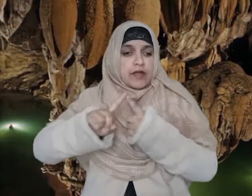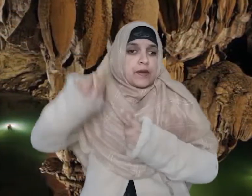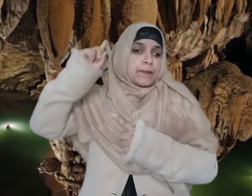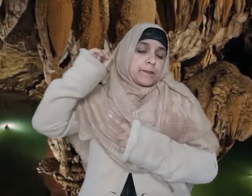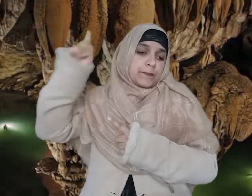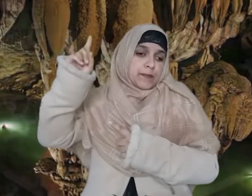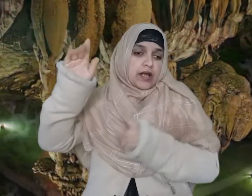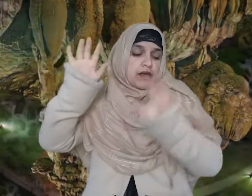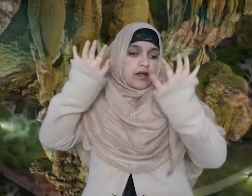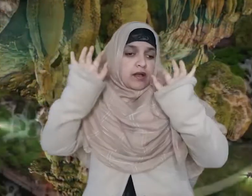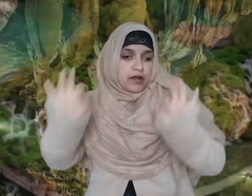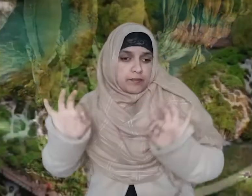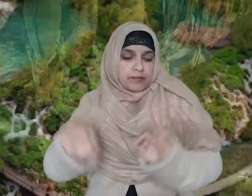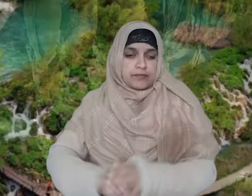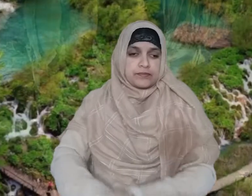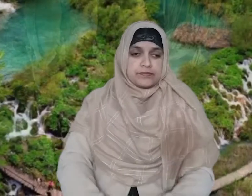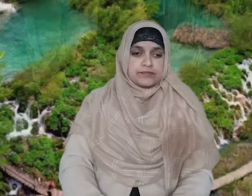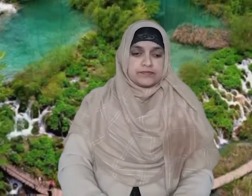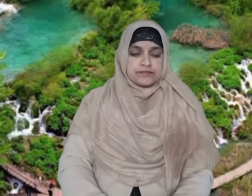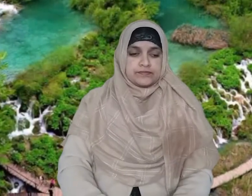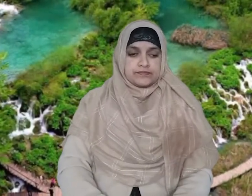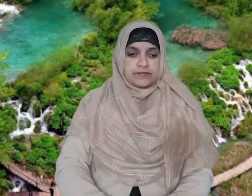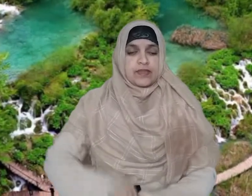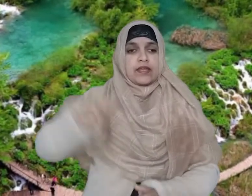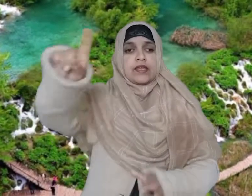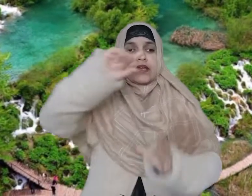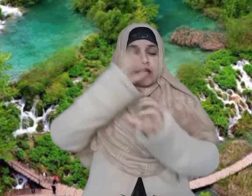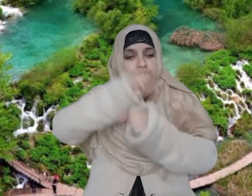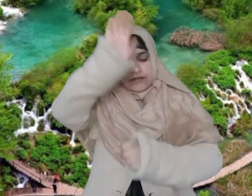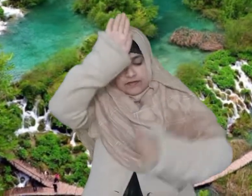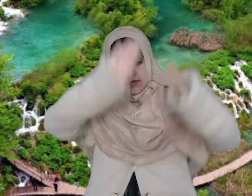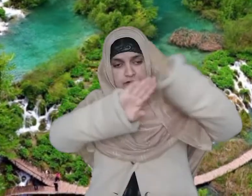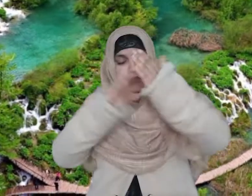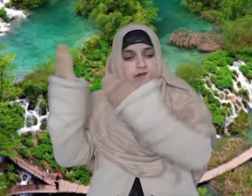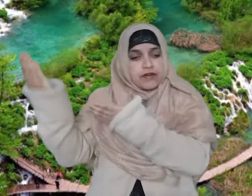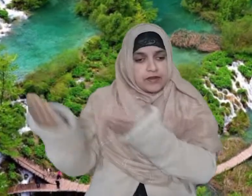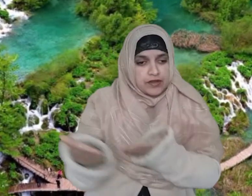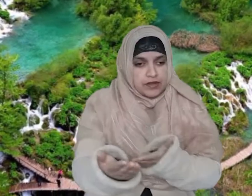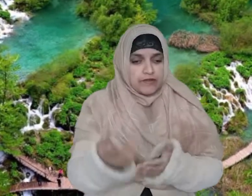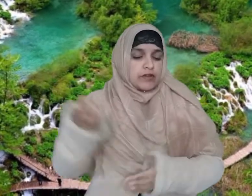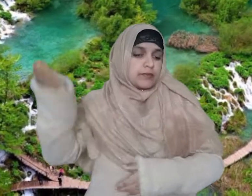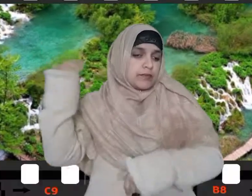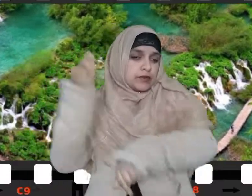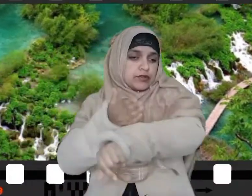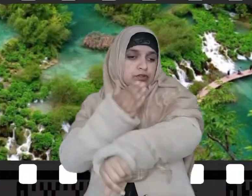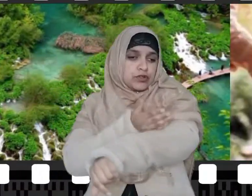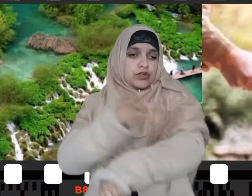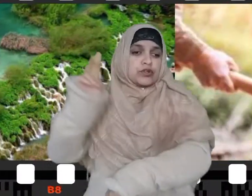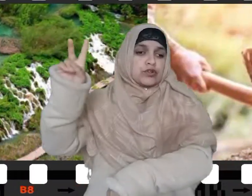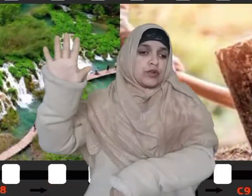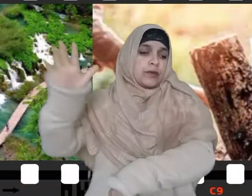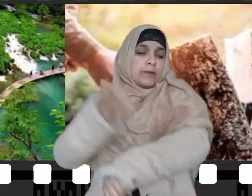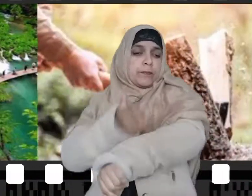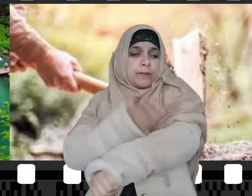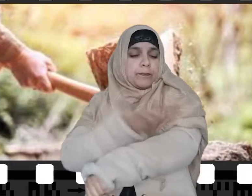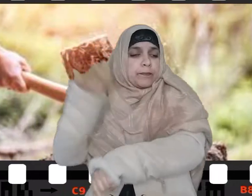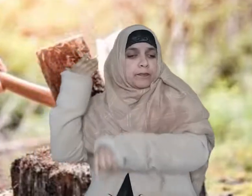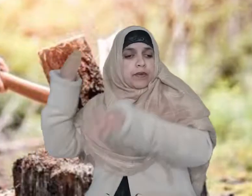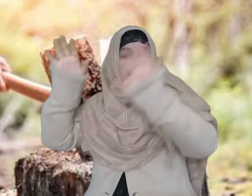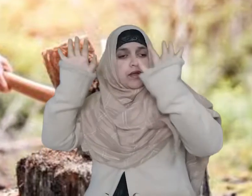تھا۔ یہ شخص نیشنل پارک میں لکڑی اور خوراک کی تلاش میں آیا کرتا تھا، جو کہ اس کا ذریعہ معاش تھا۔ اس نے ایک مرتبہ نیشنل